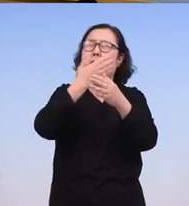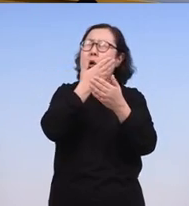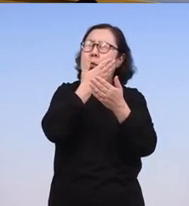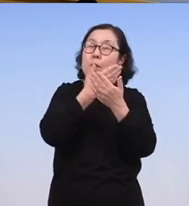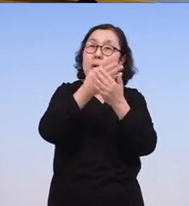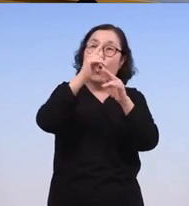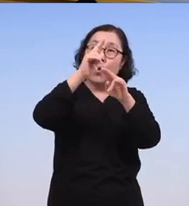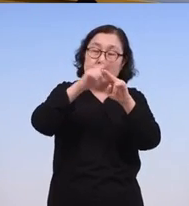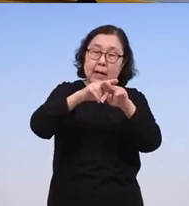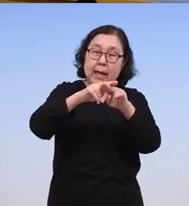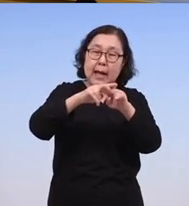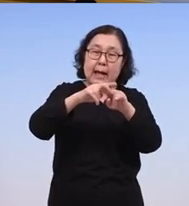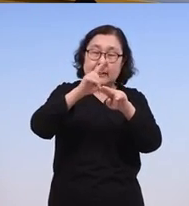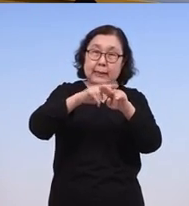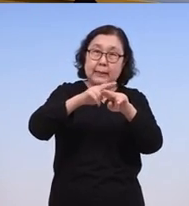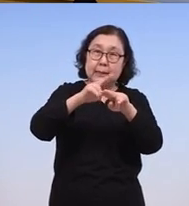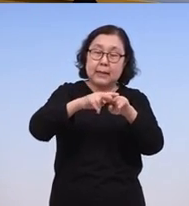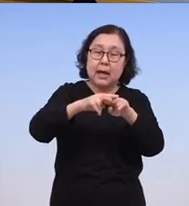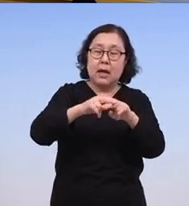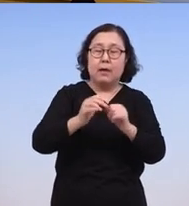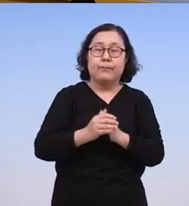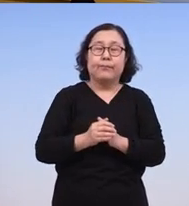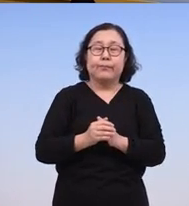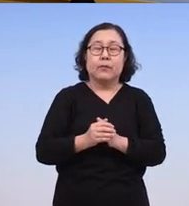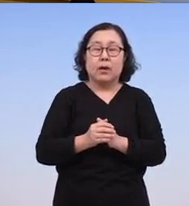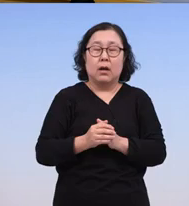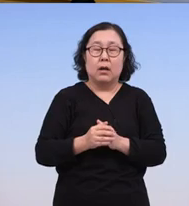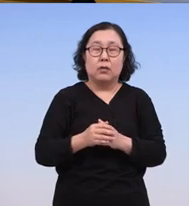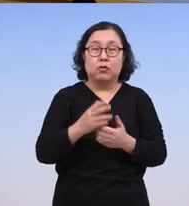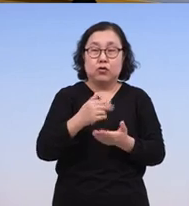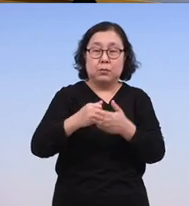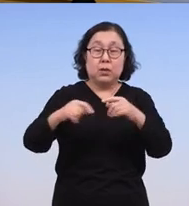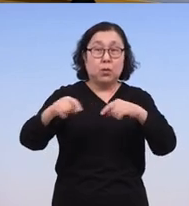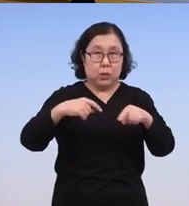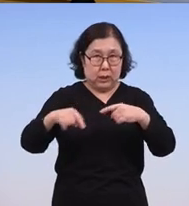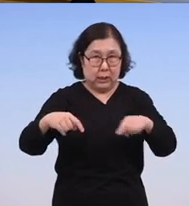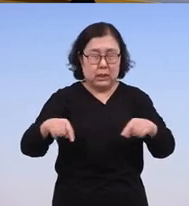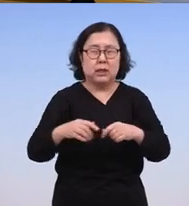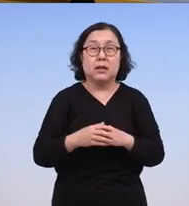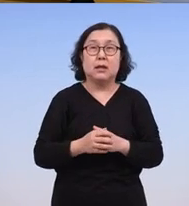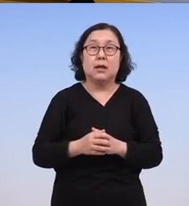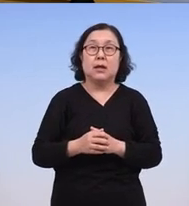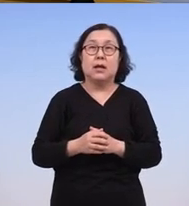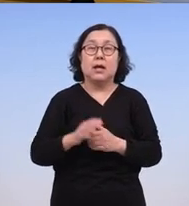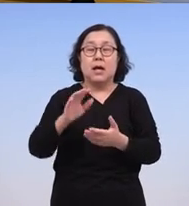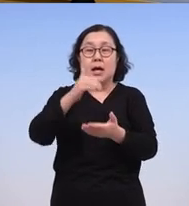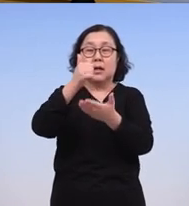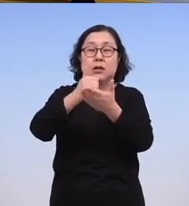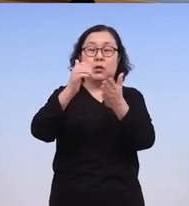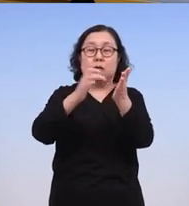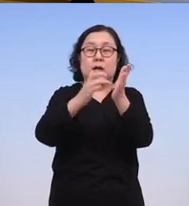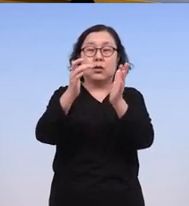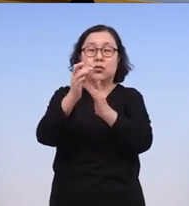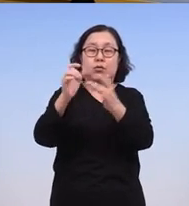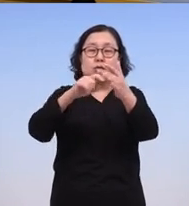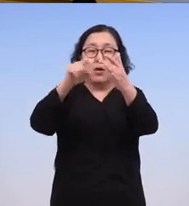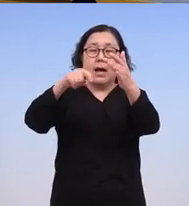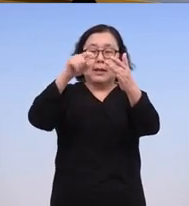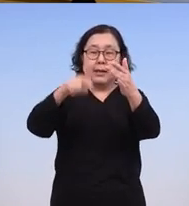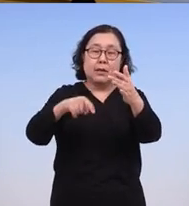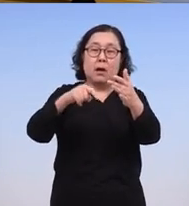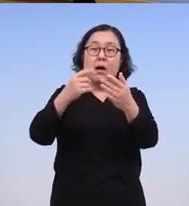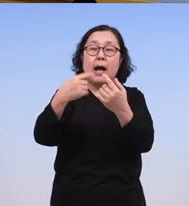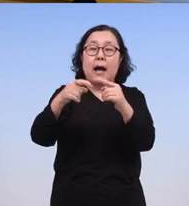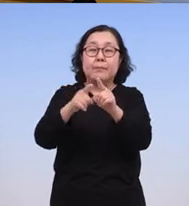보좌에 앉으시다는 것이 주님의 통치를 설명한다 그랬잖아요. 그런데 주님께서 그리스도 예수 안에서 함께